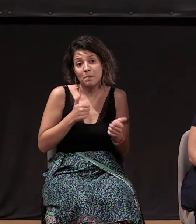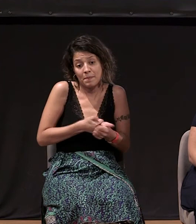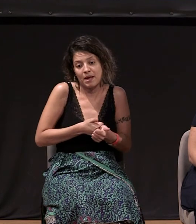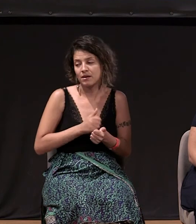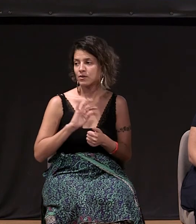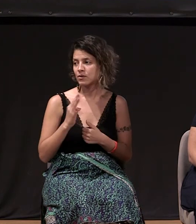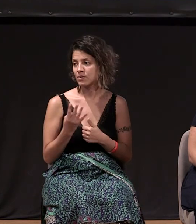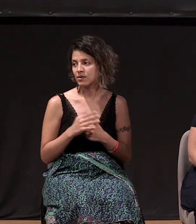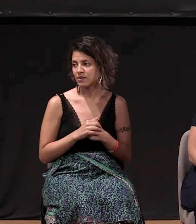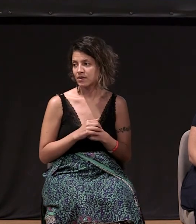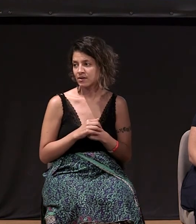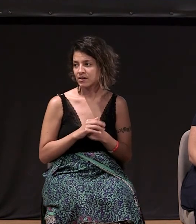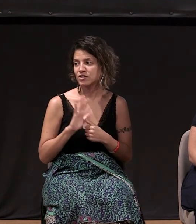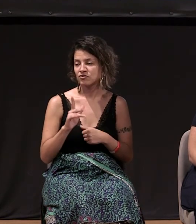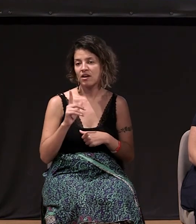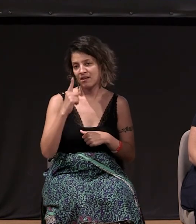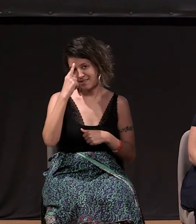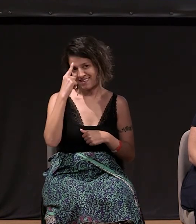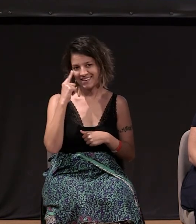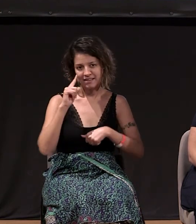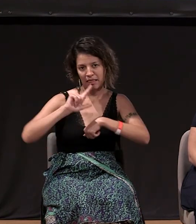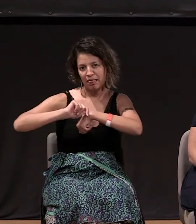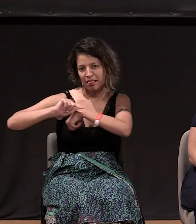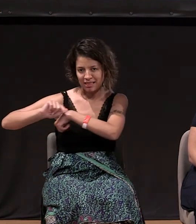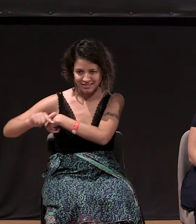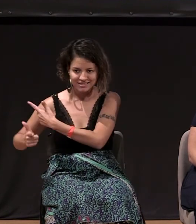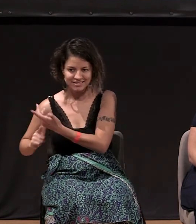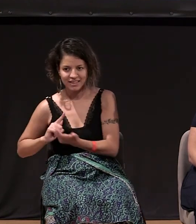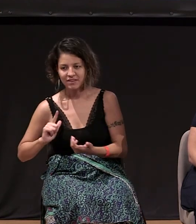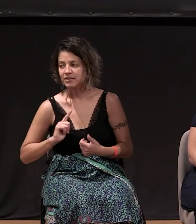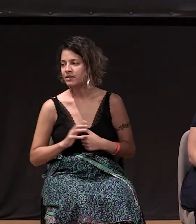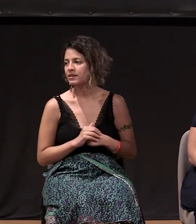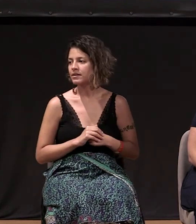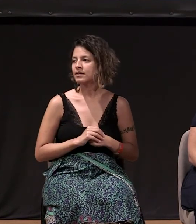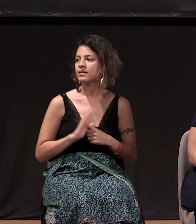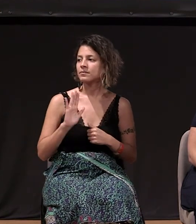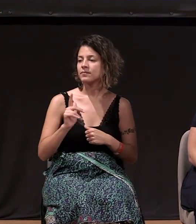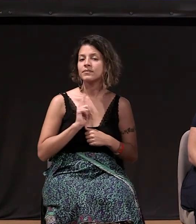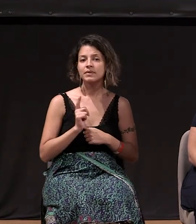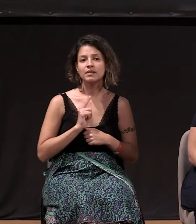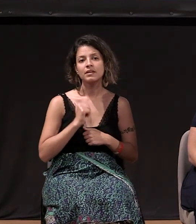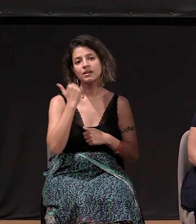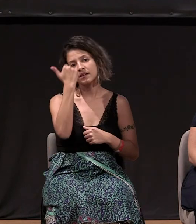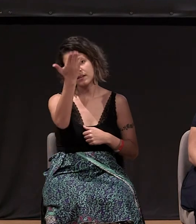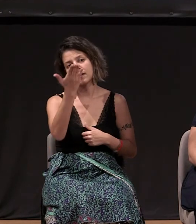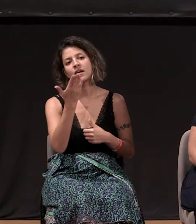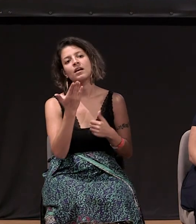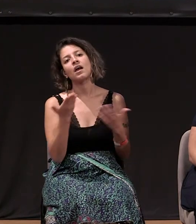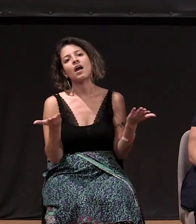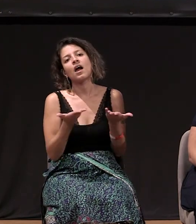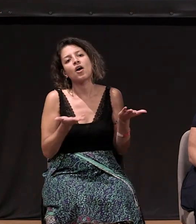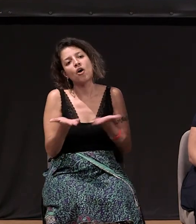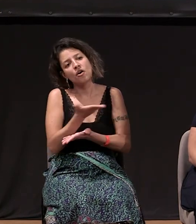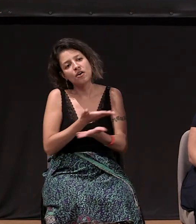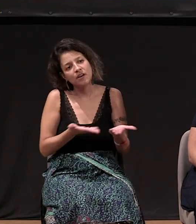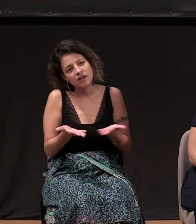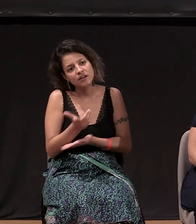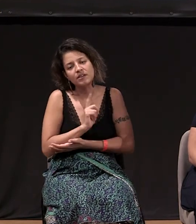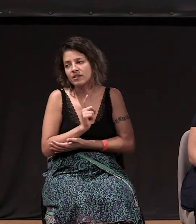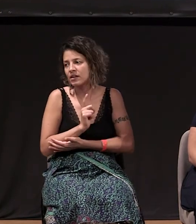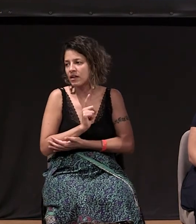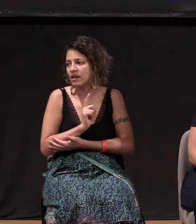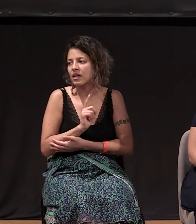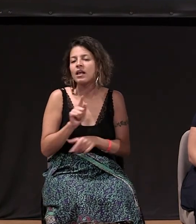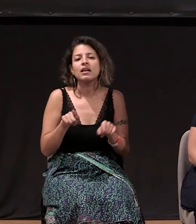gente já está dando os 15 minutos a mais, que foi esses atrasinhos que a gente teve. Mas a gente tem um espaço para confraternização agora. Também vai ter um tempo em